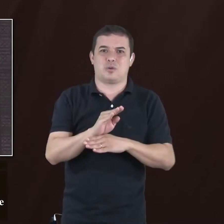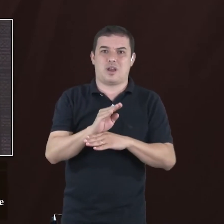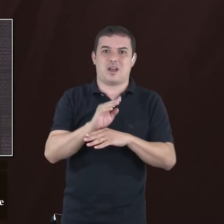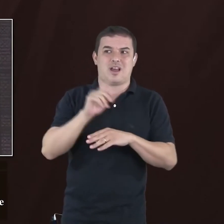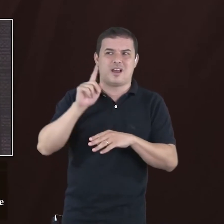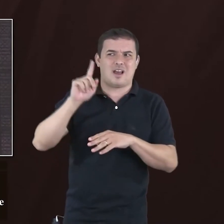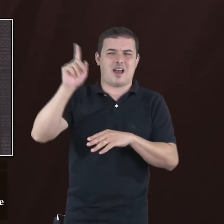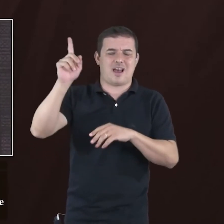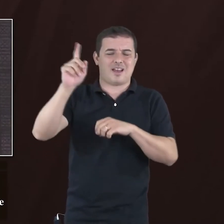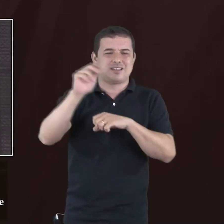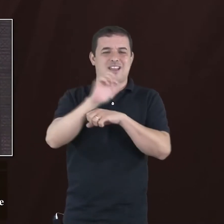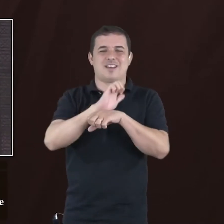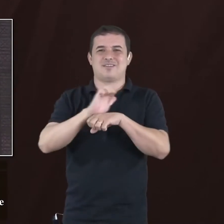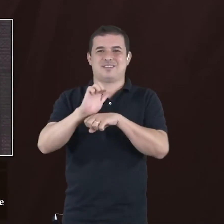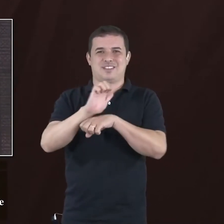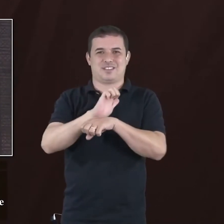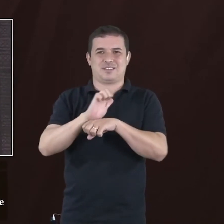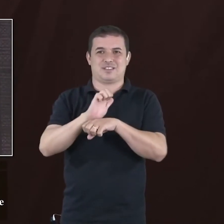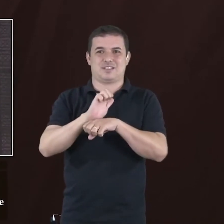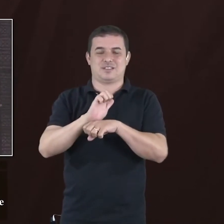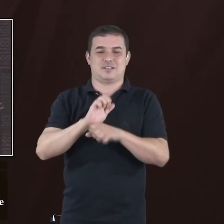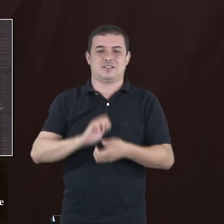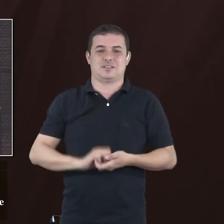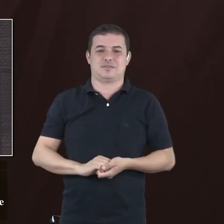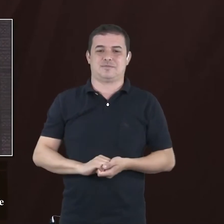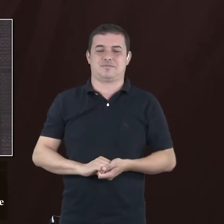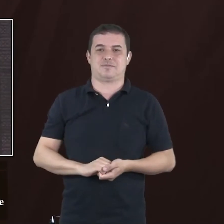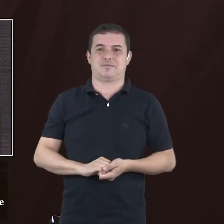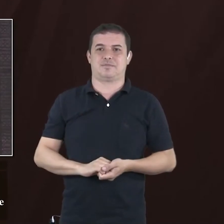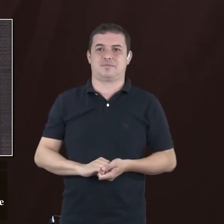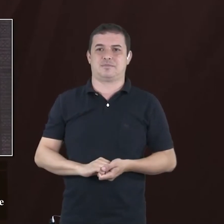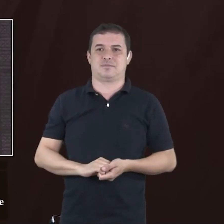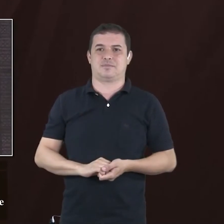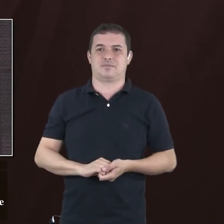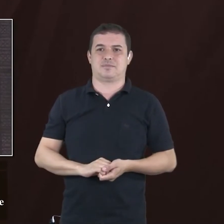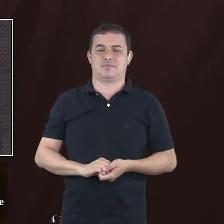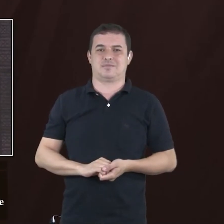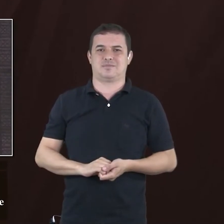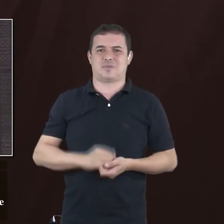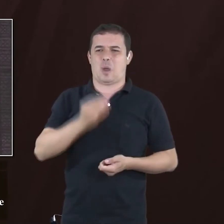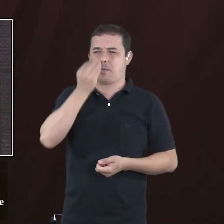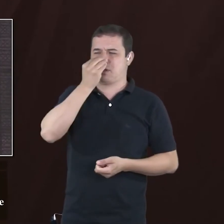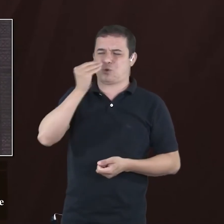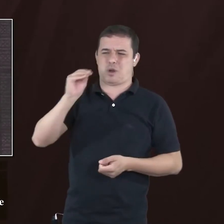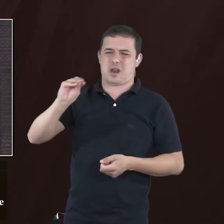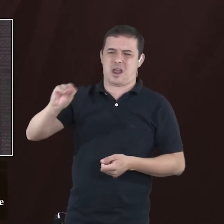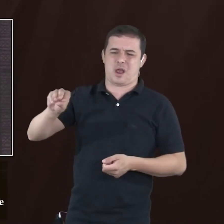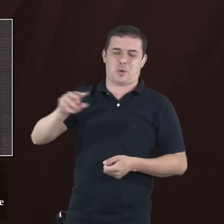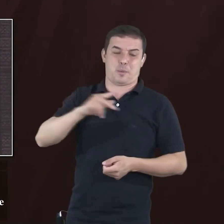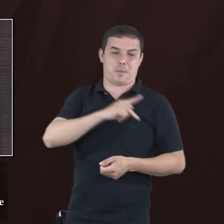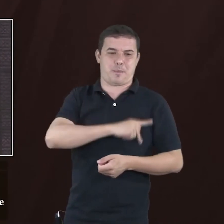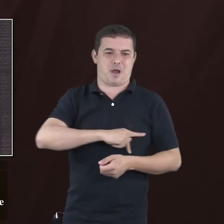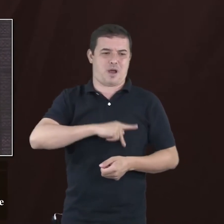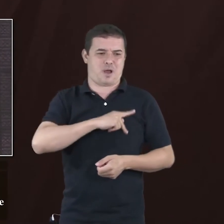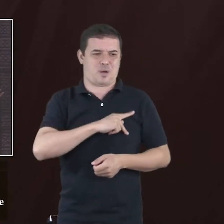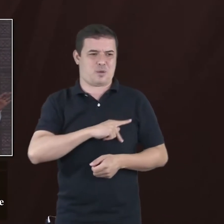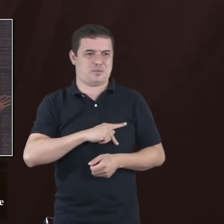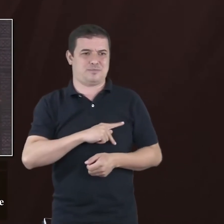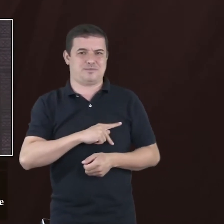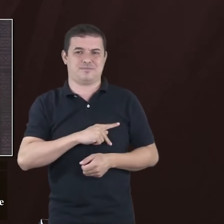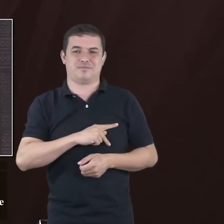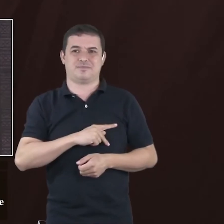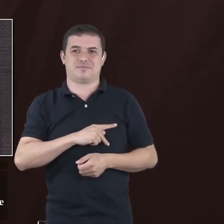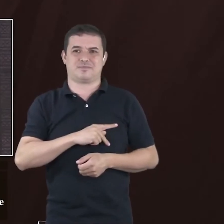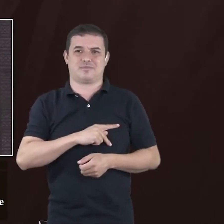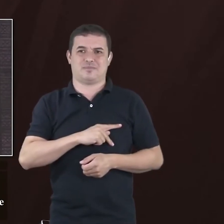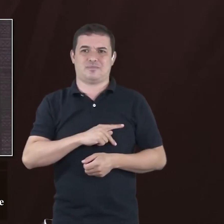Éfeso. Irmãos, do nada, todo mundo abandonou ele. E alguns dos cooperadores, um está ali,